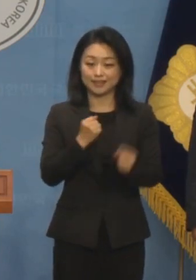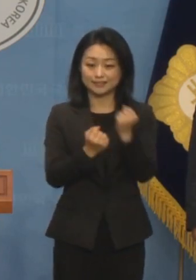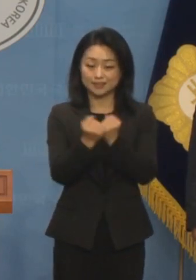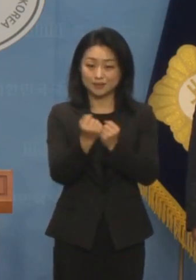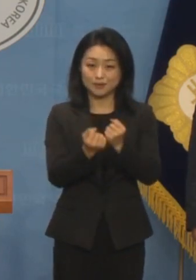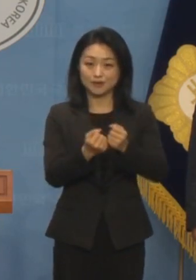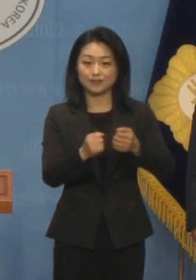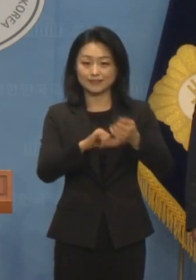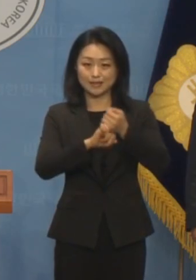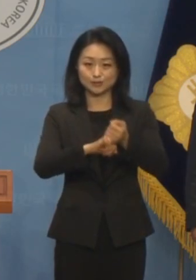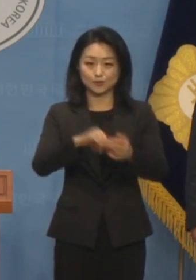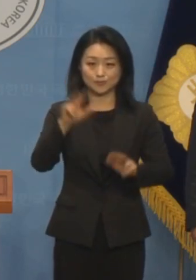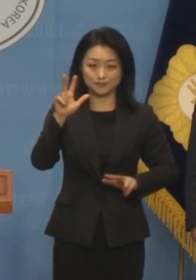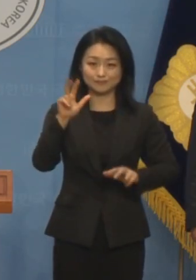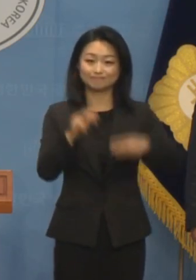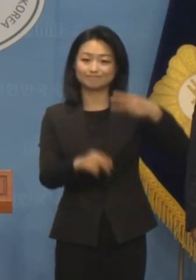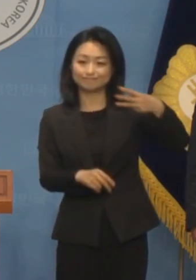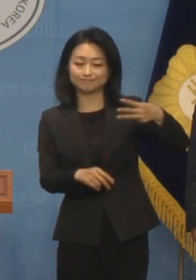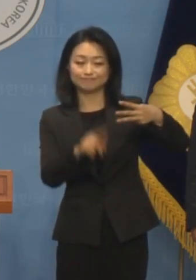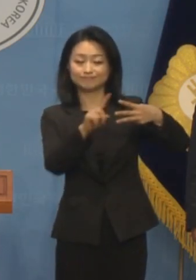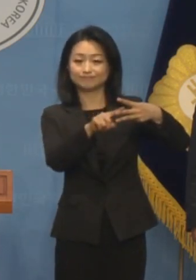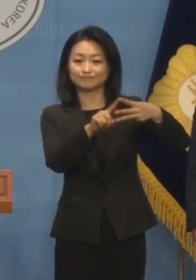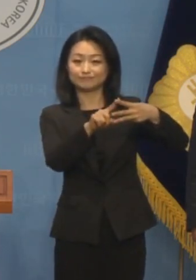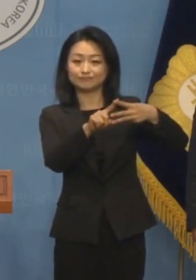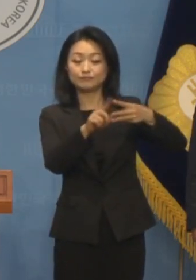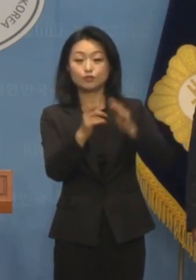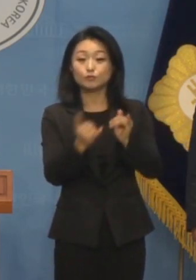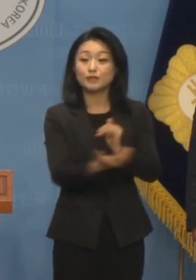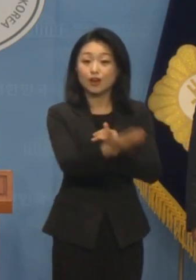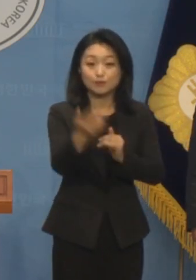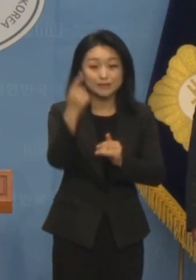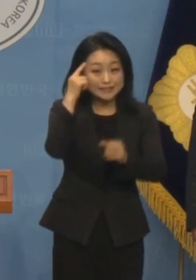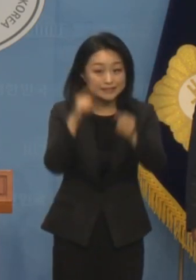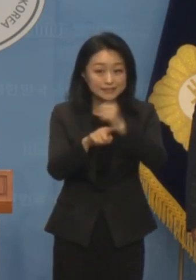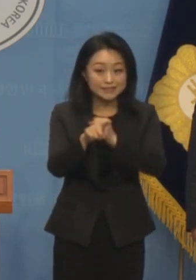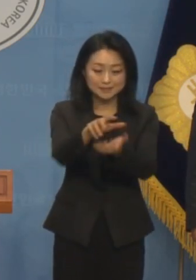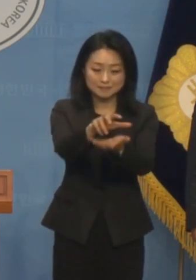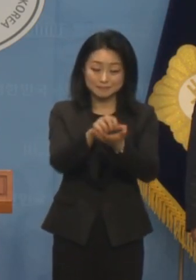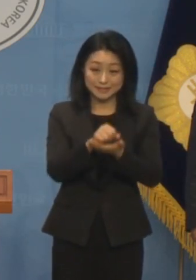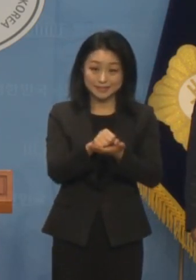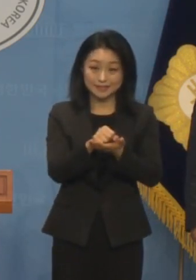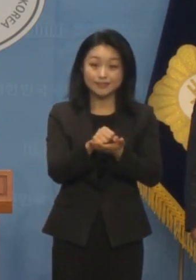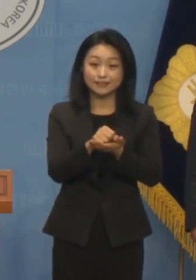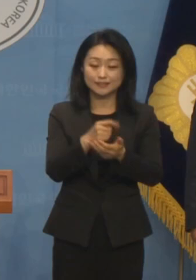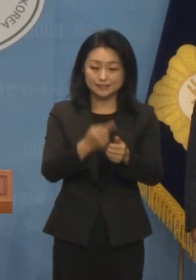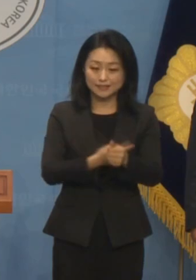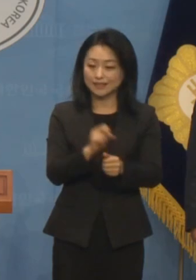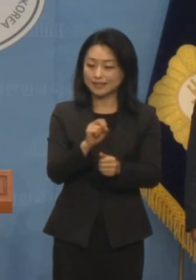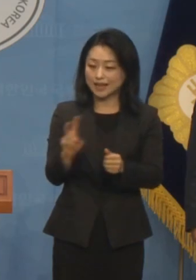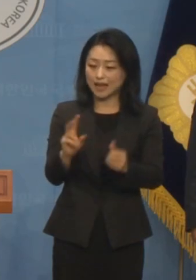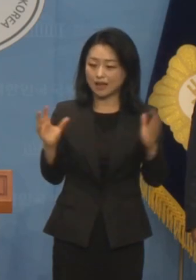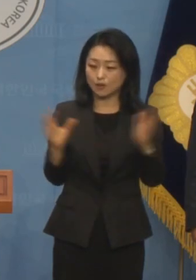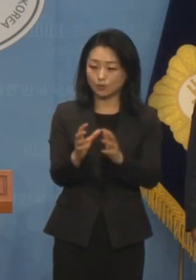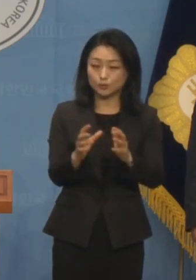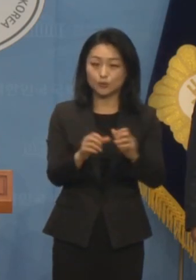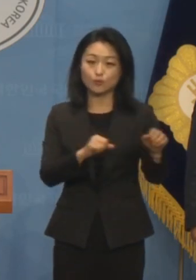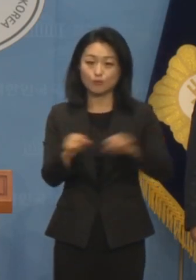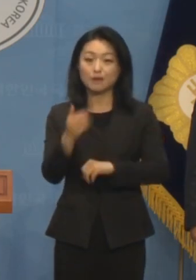말씀을 드리겠습니다. 첫째, 국민의 뜻을 받드는 야당 간 공조 강화에